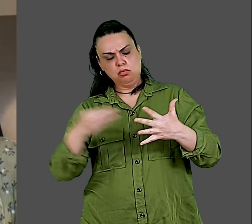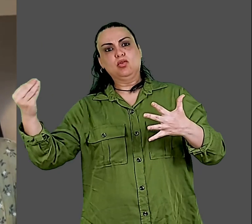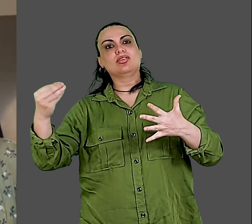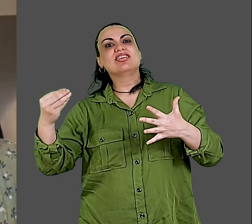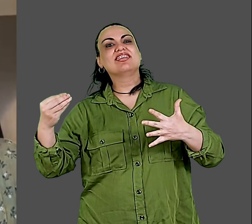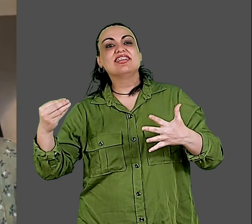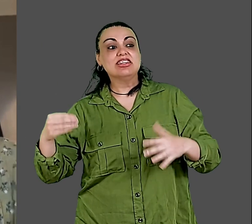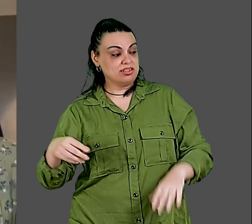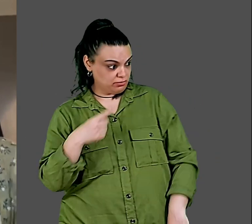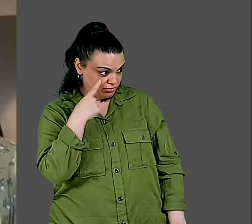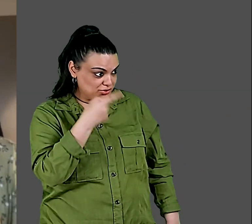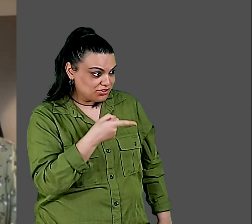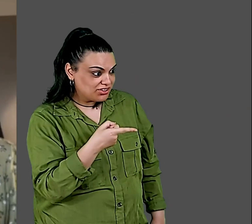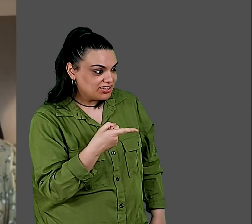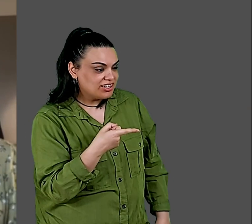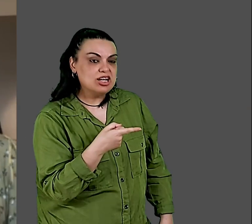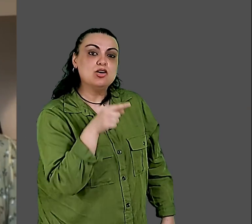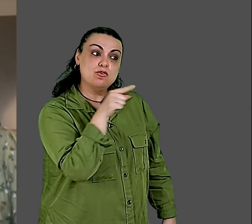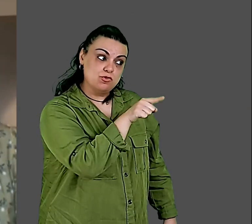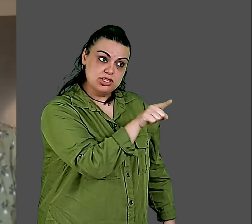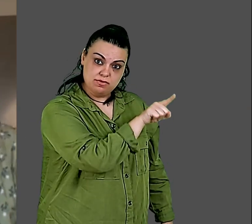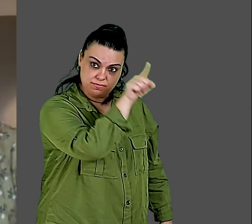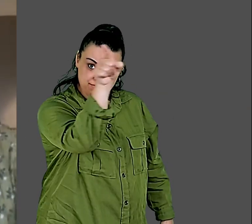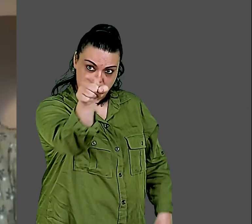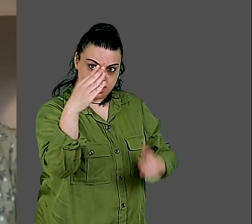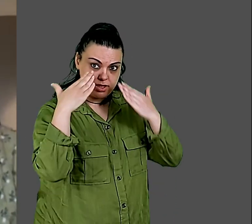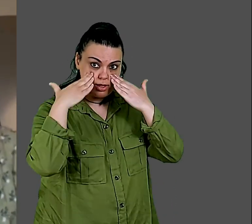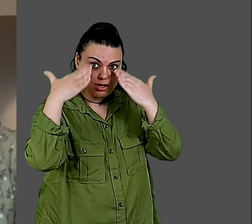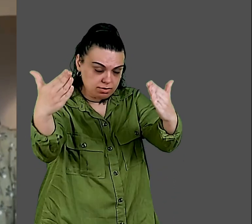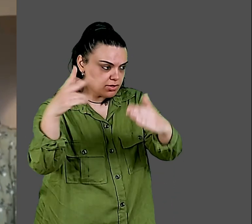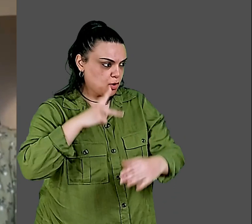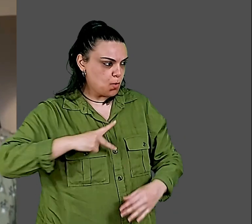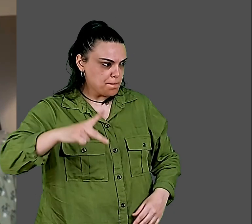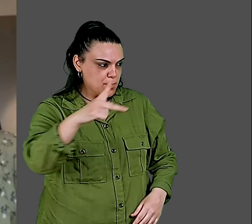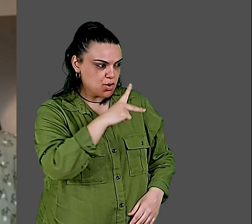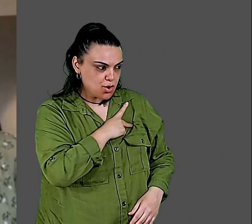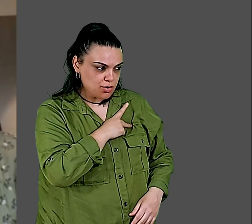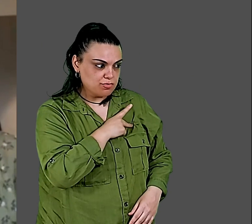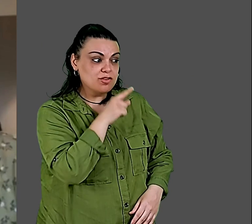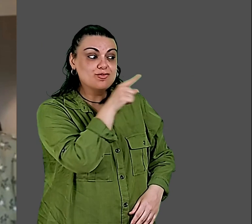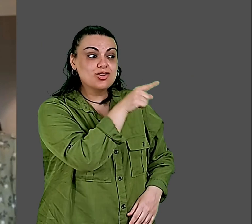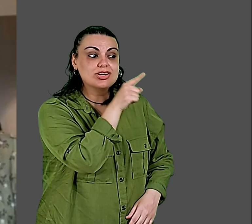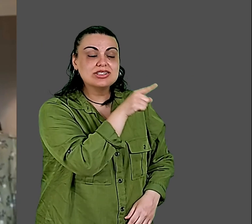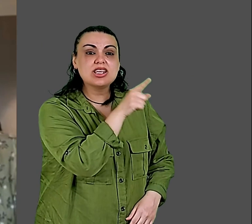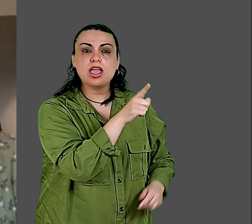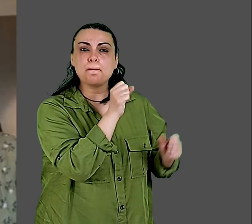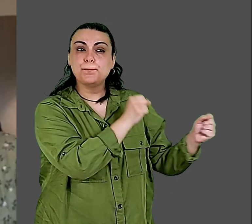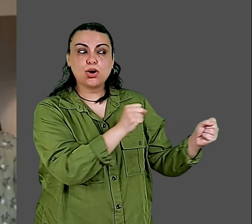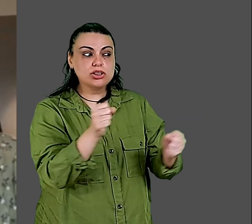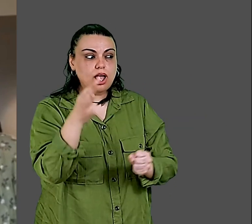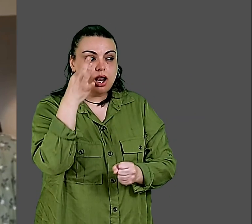Tirou a lepra. Ficou boa. Ele disse, tá vendo? Você vai lá. E você vai acompanhado